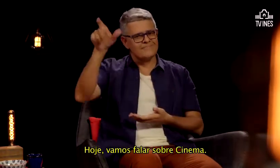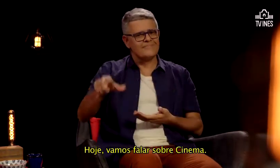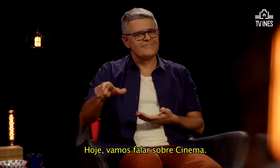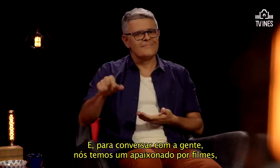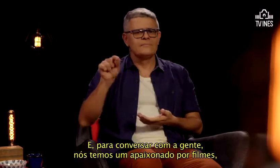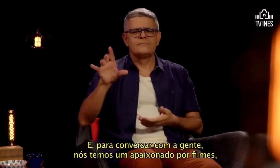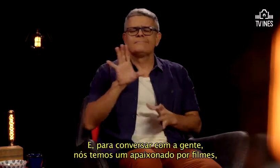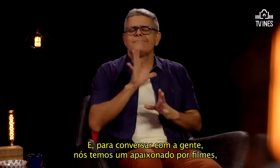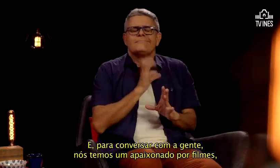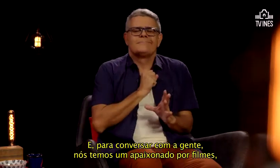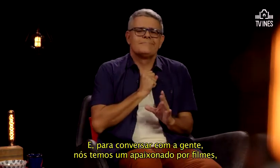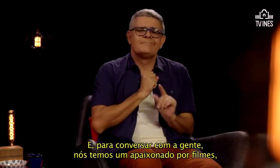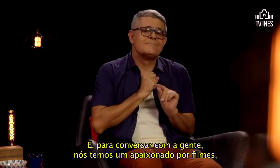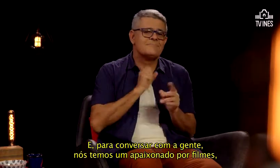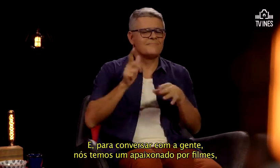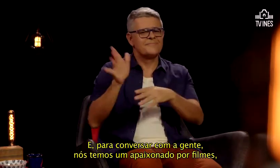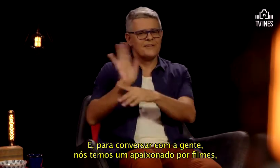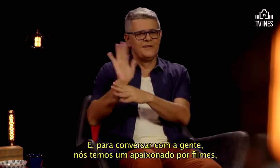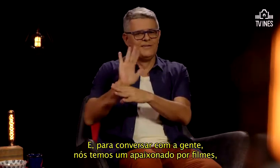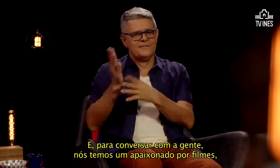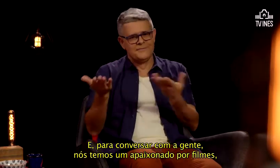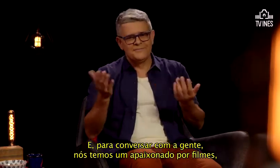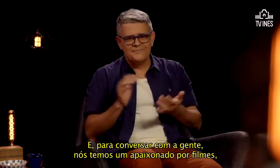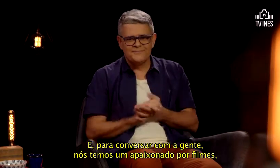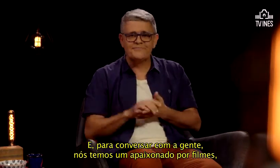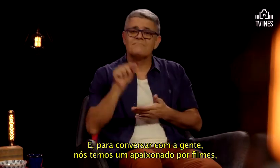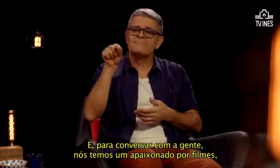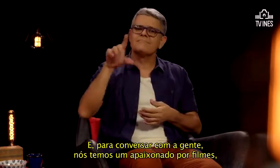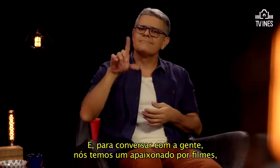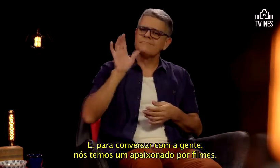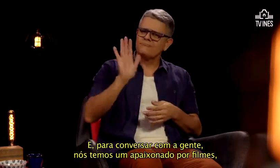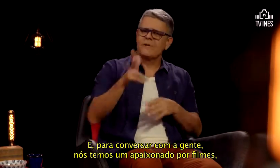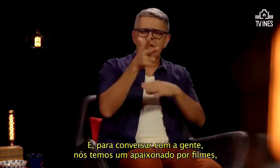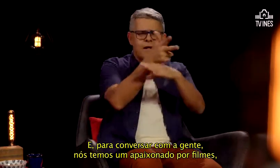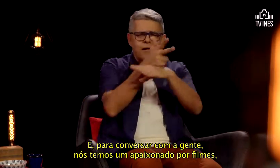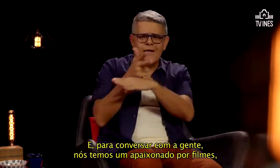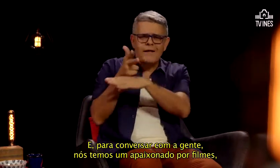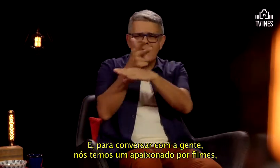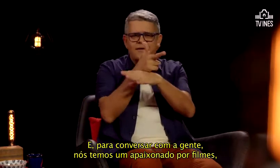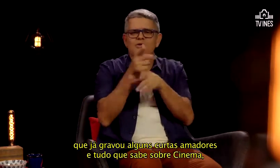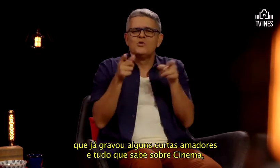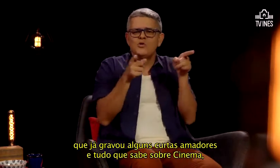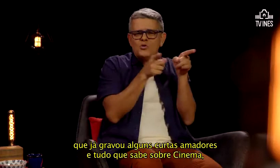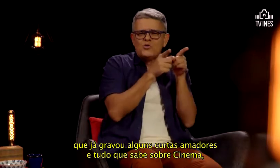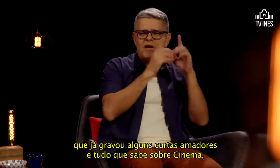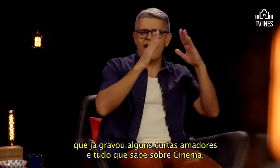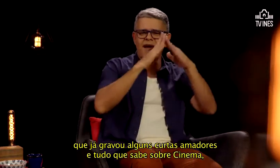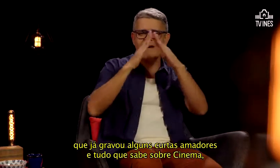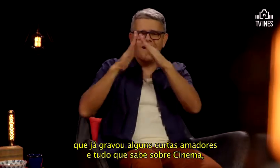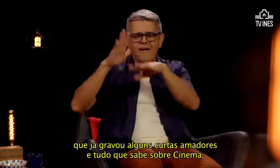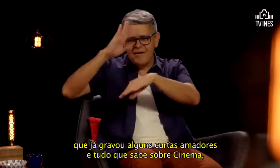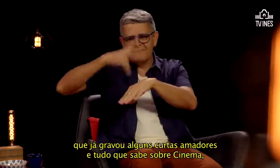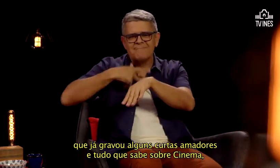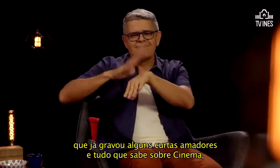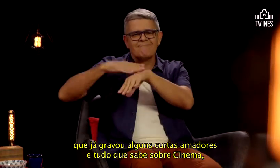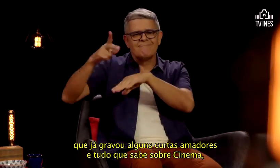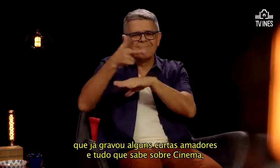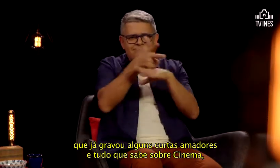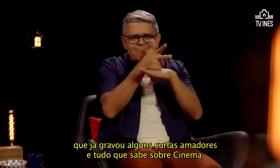E para conversar com a gente, nós temos um apaixonado por filmes, que já gravou alguns curtas